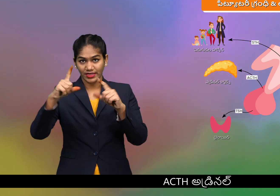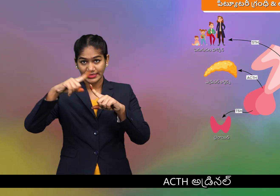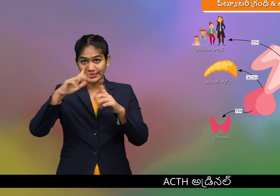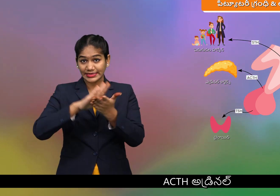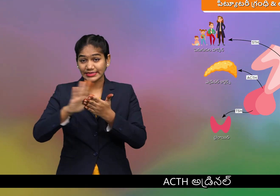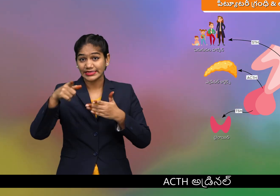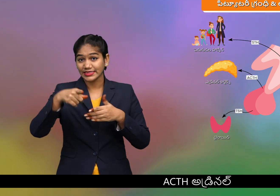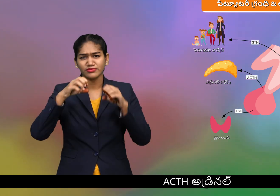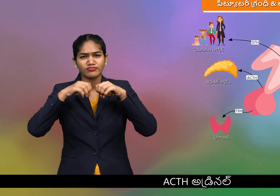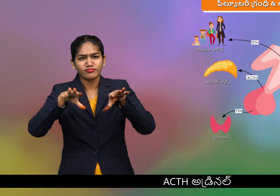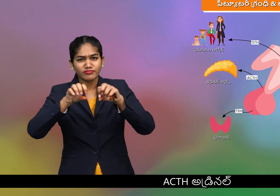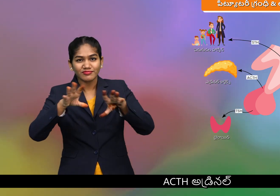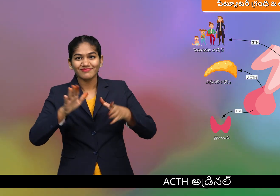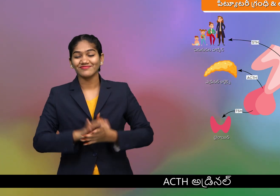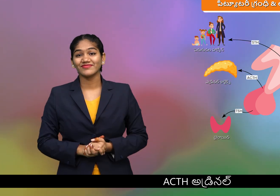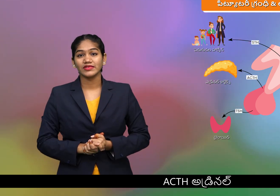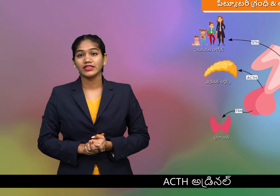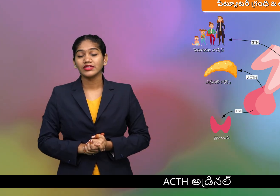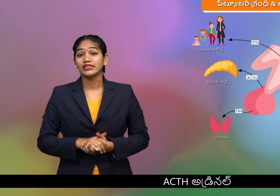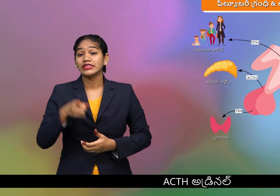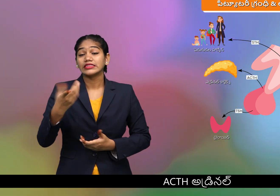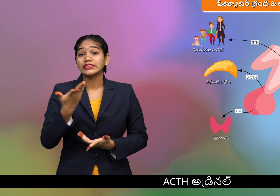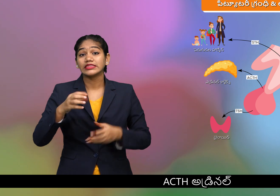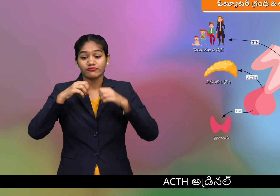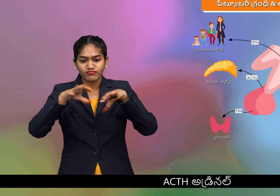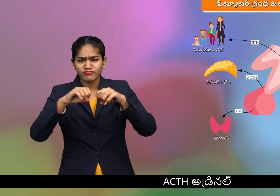ACTH ఆడ్రినల్ గ్రంథుల